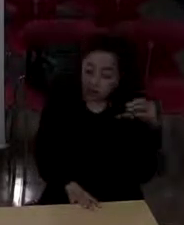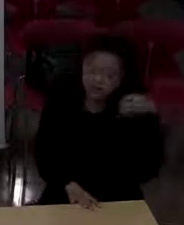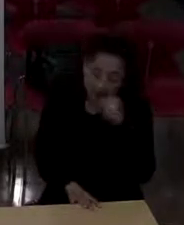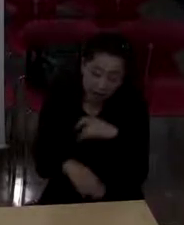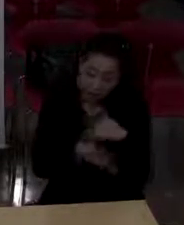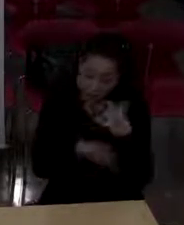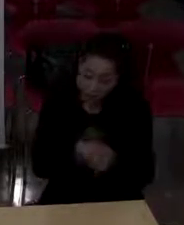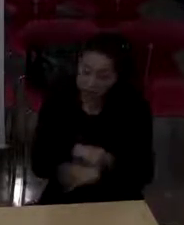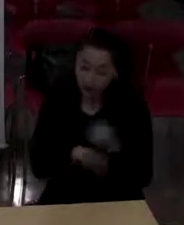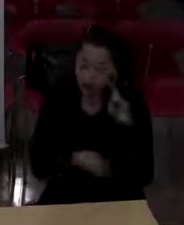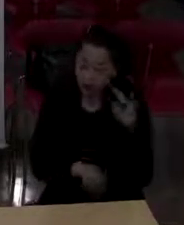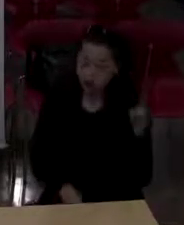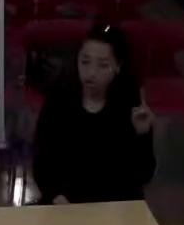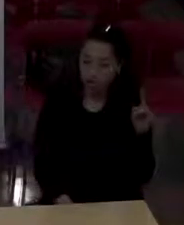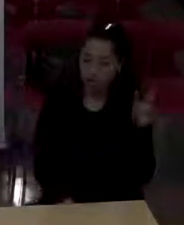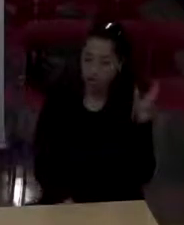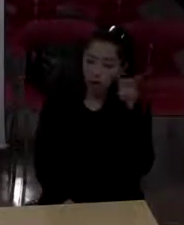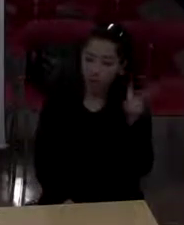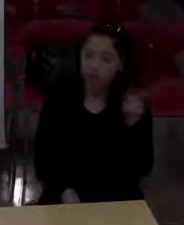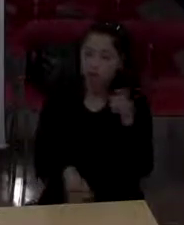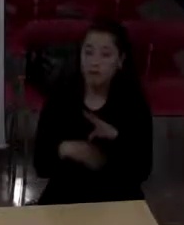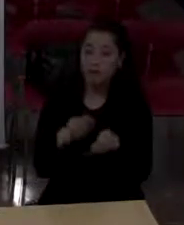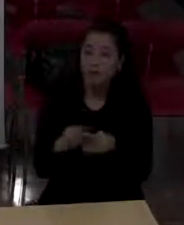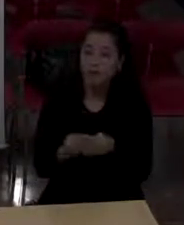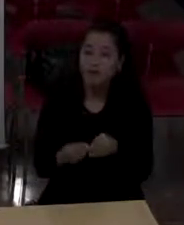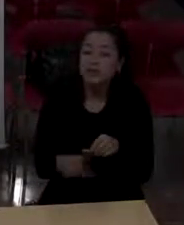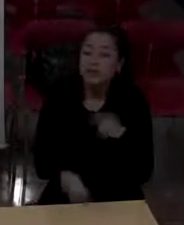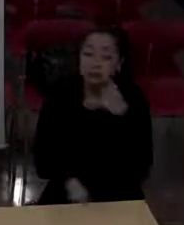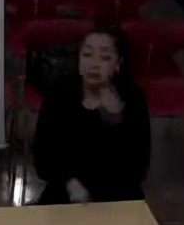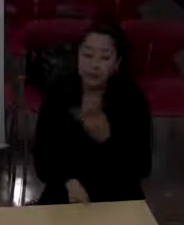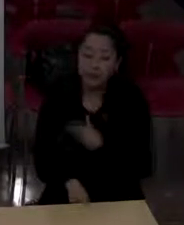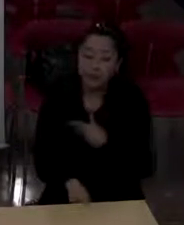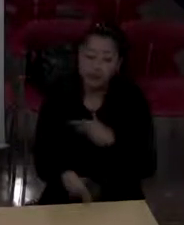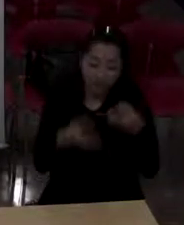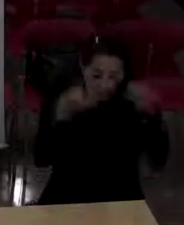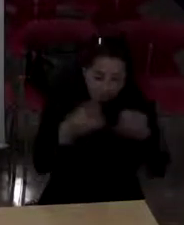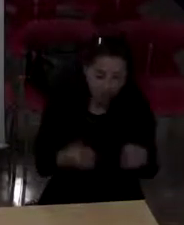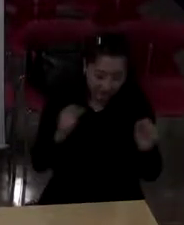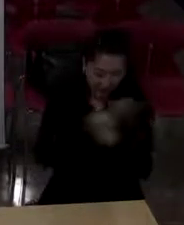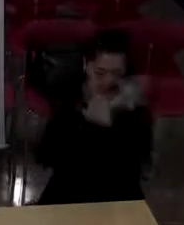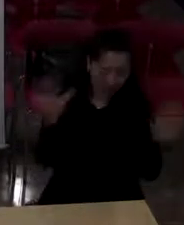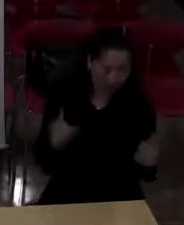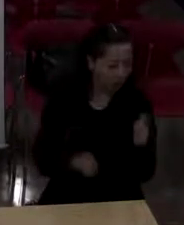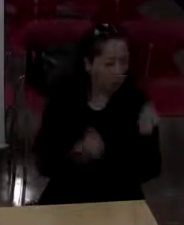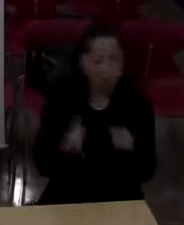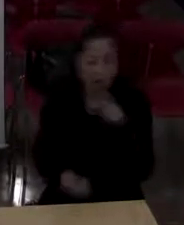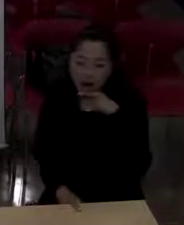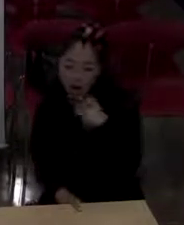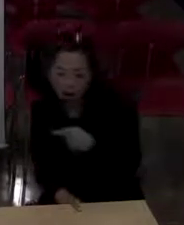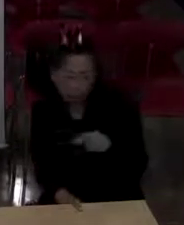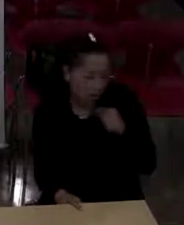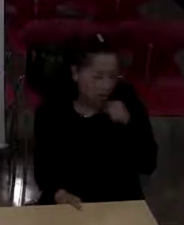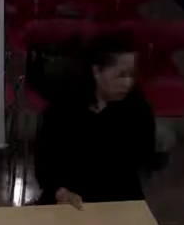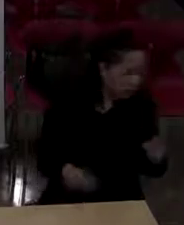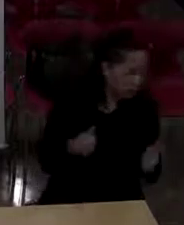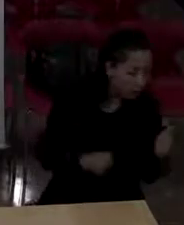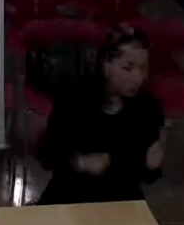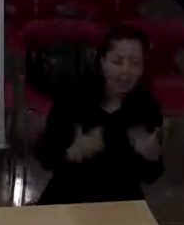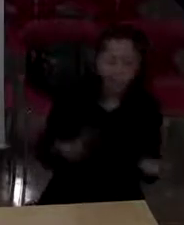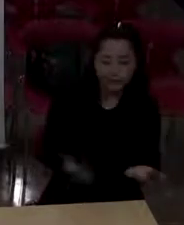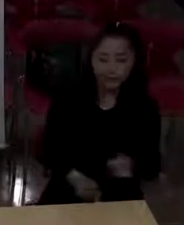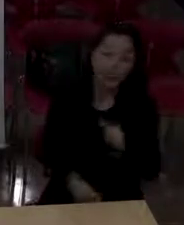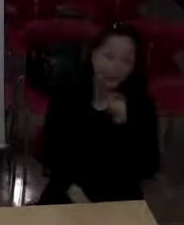realmente los padres quieren para su hijo, no hay claridades en el uso de una lengua, sumado a pues que de pronto no se le presta una